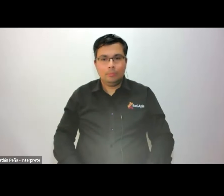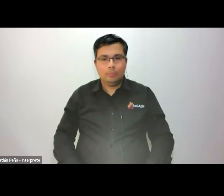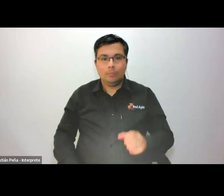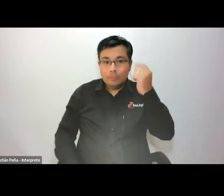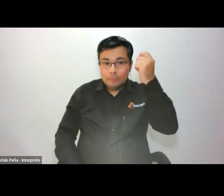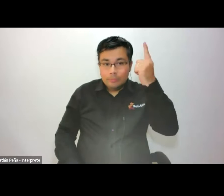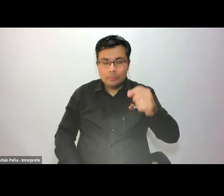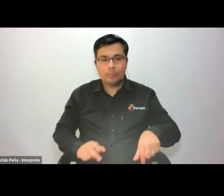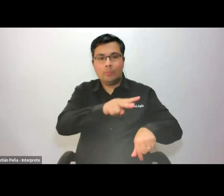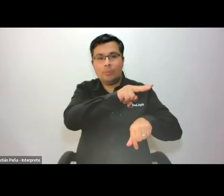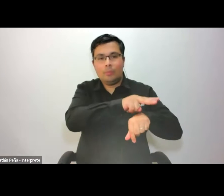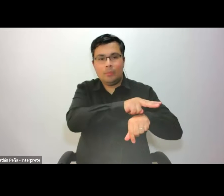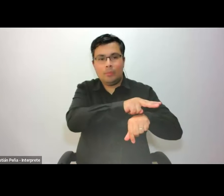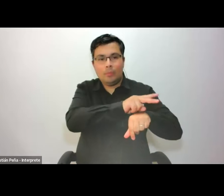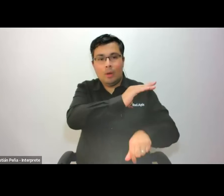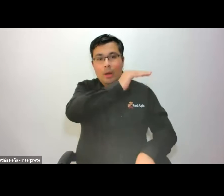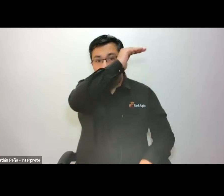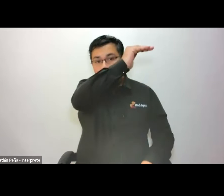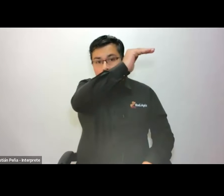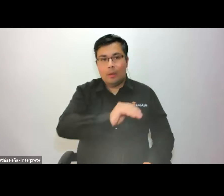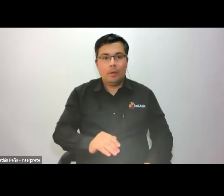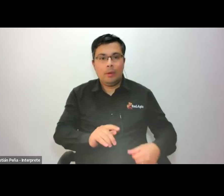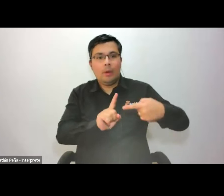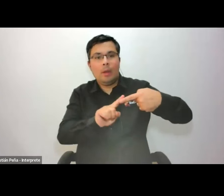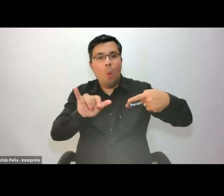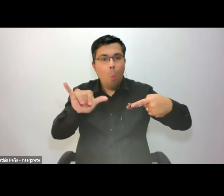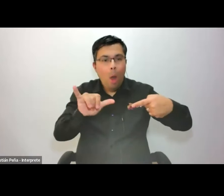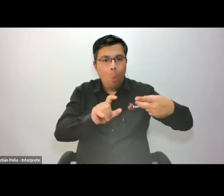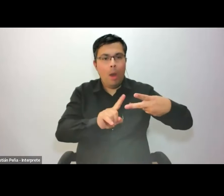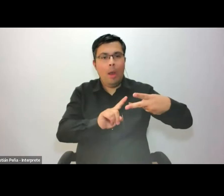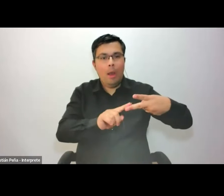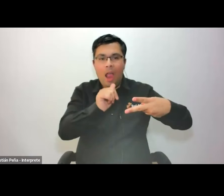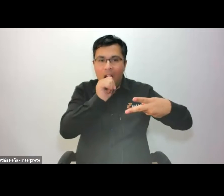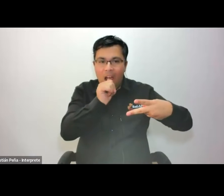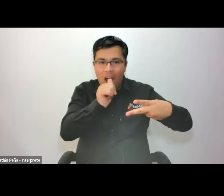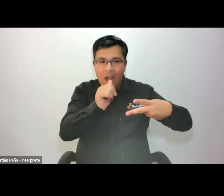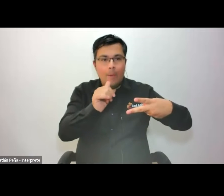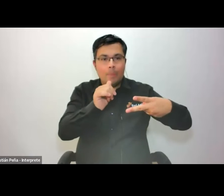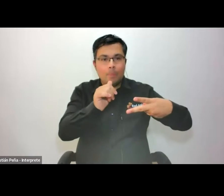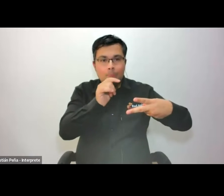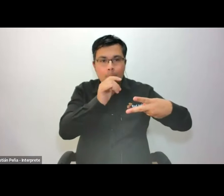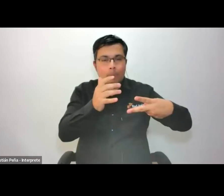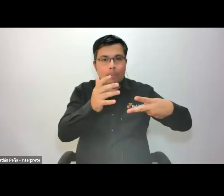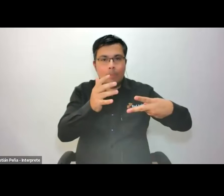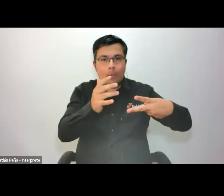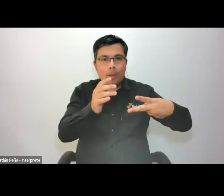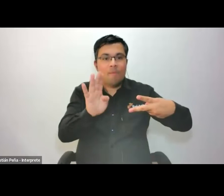media. Muchas gracias. Vamos entonces con la siguiente pregunta a